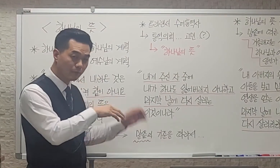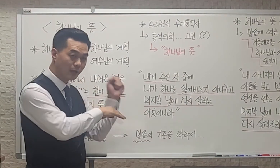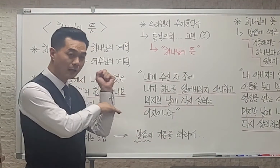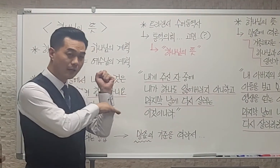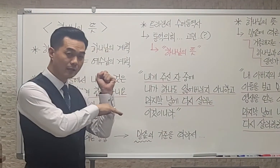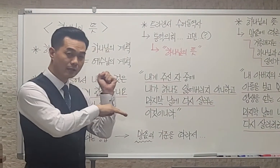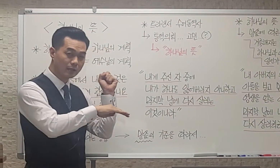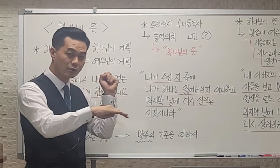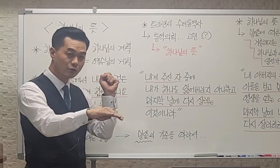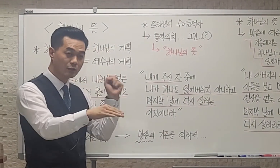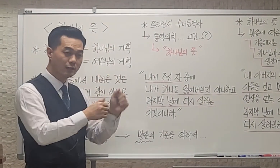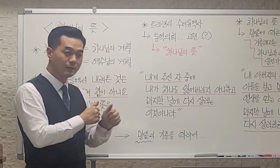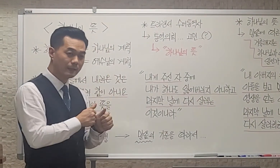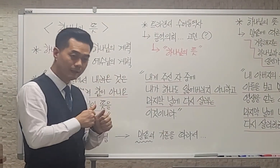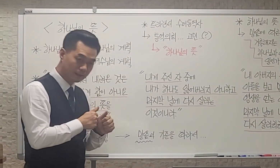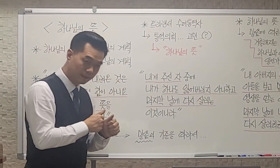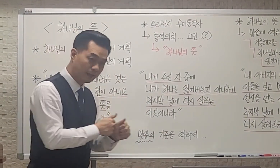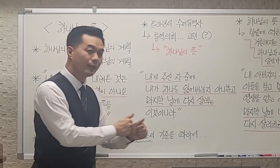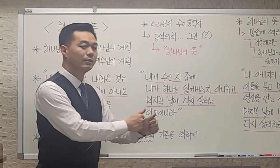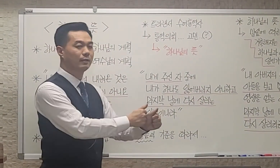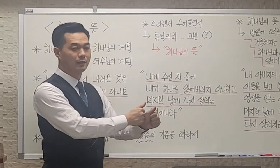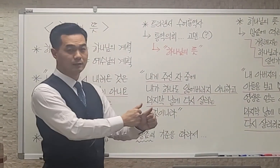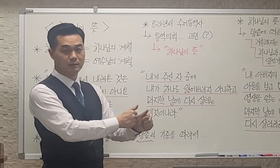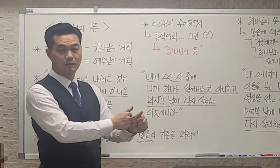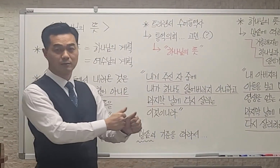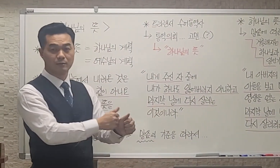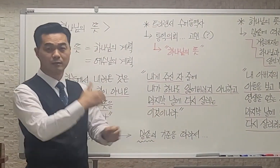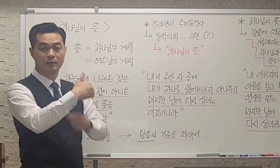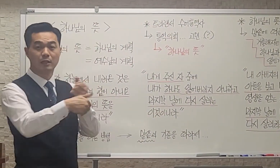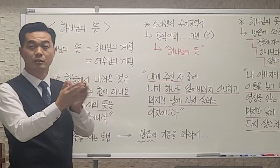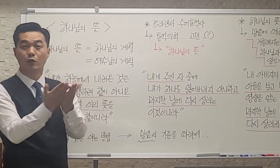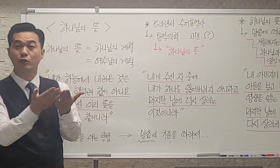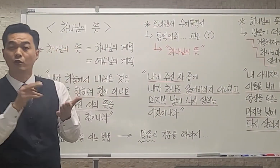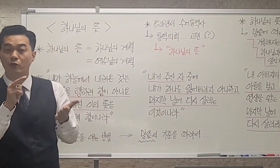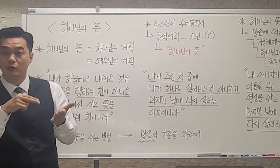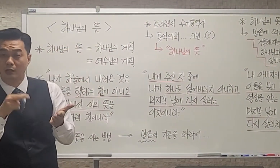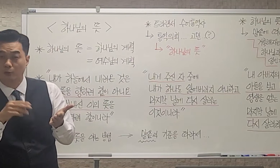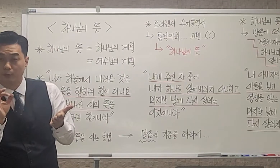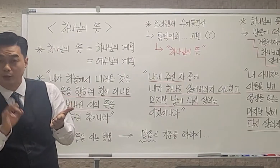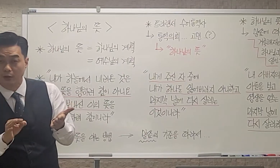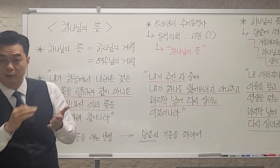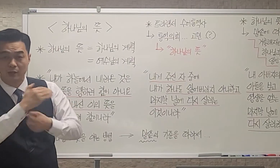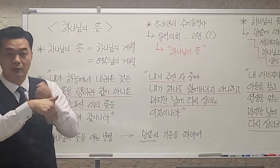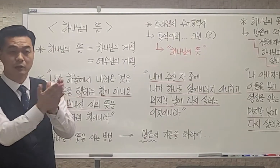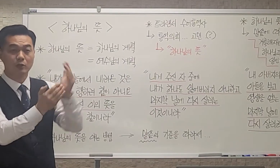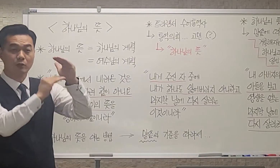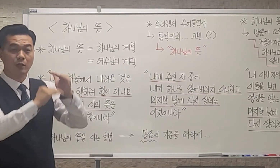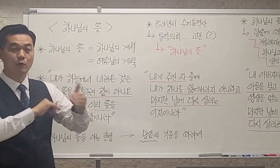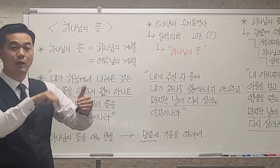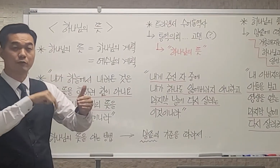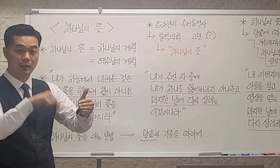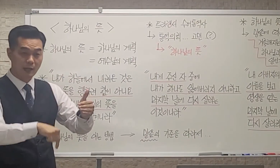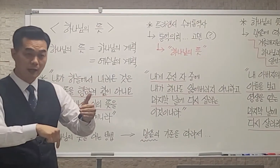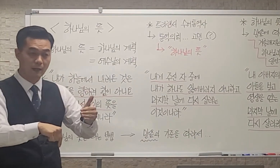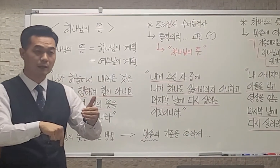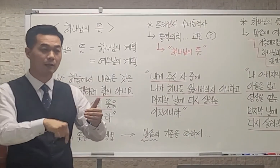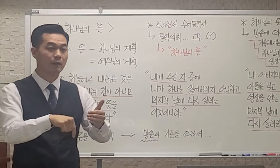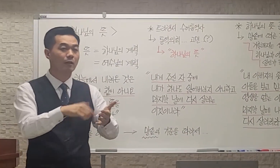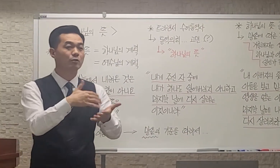말씀의 기준을 따라가야 된다. 성경 읽어보면 성경 내용 가운데